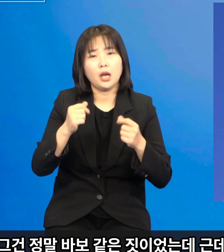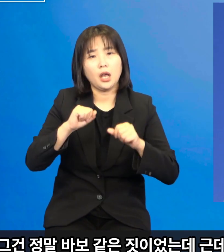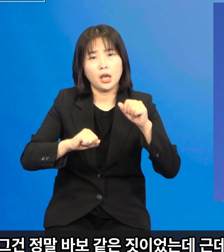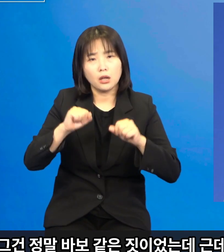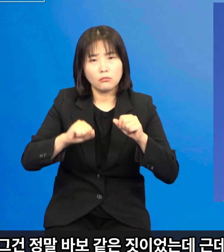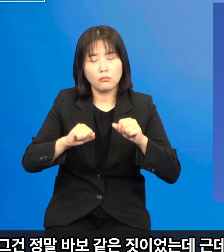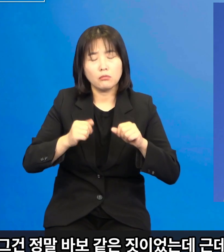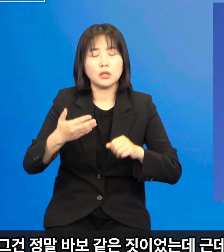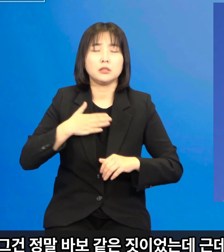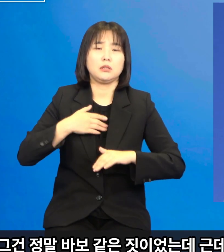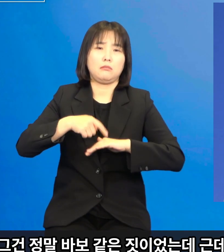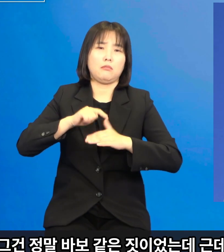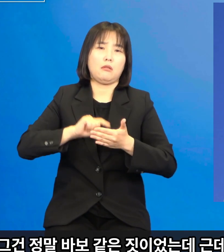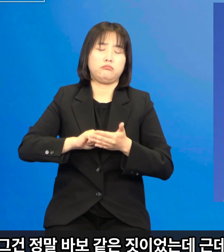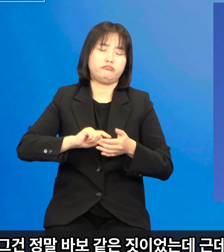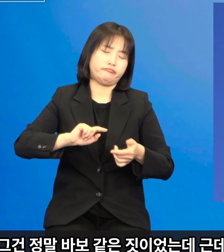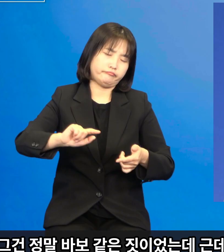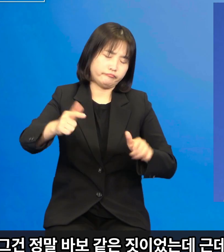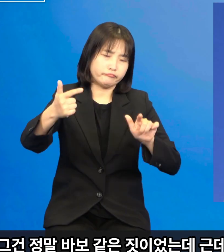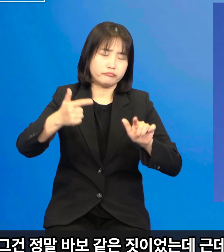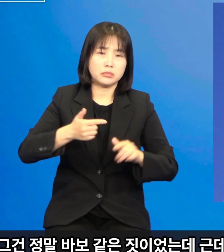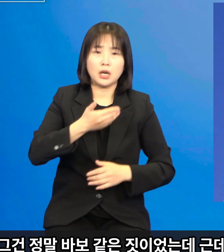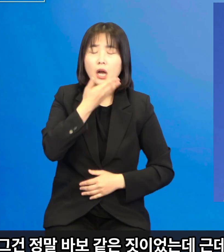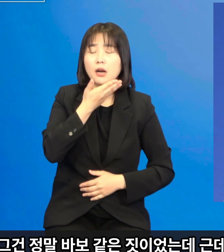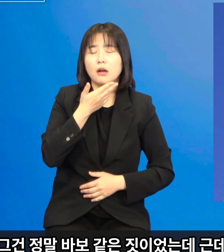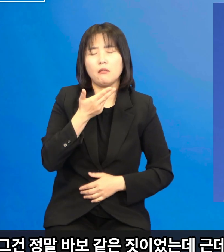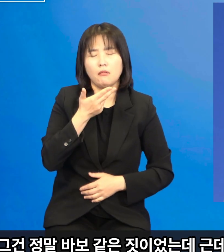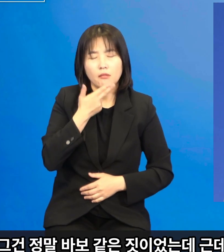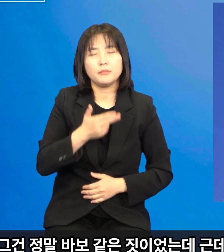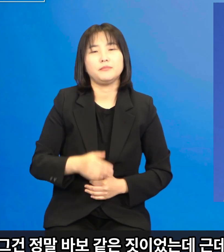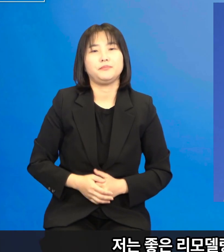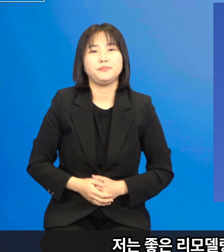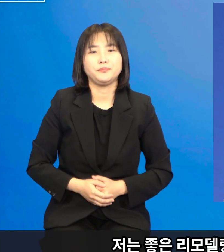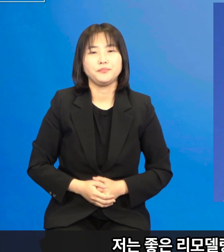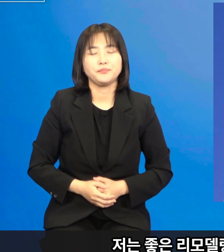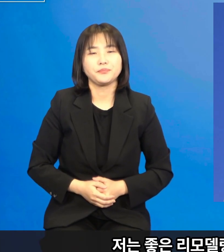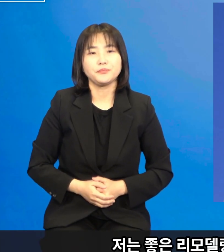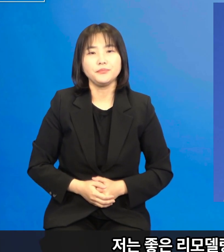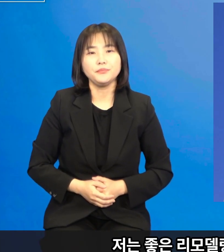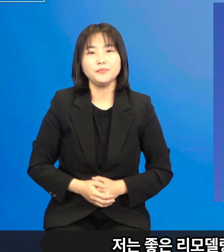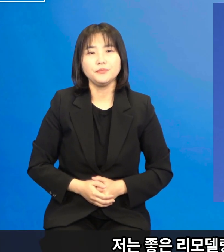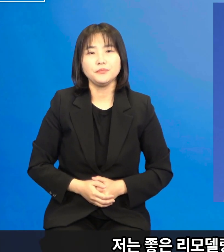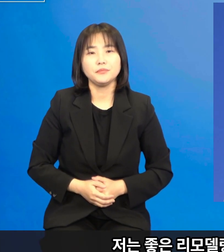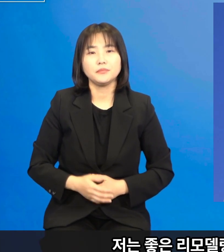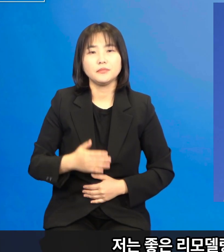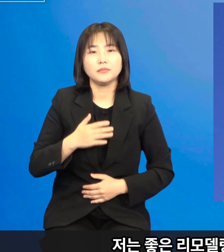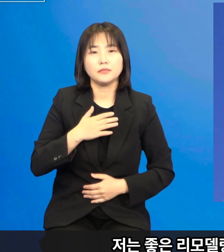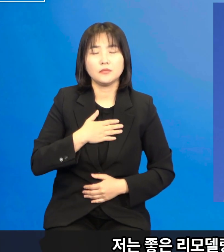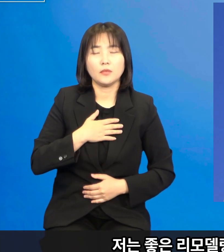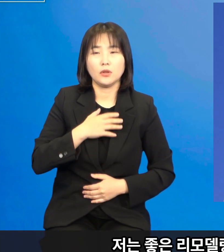제 마음은 전혀 아깝지가 않았습니다. 저는 좋은 리모델링 된 곳에서